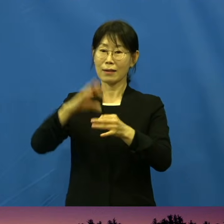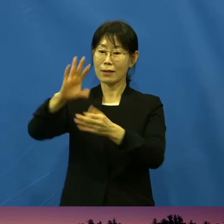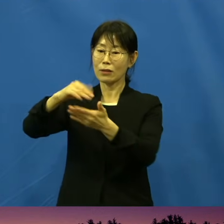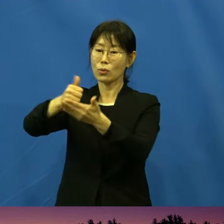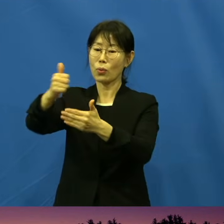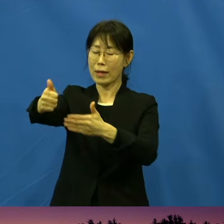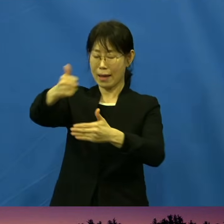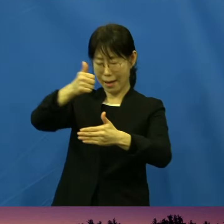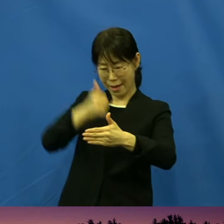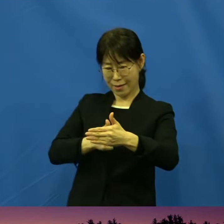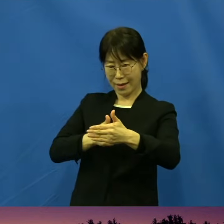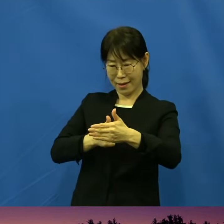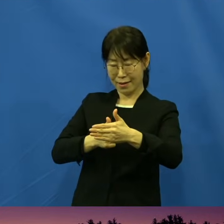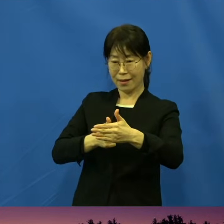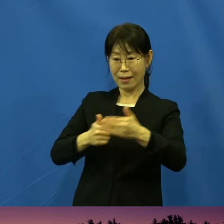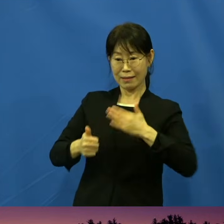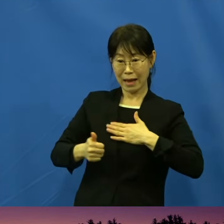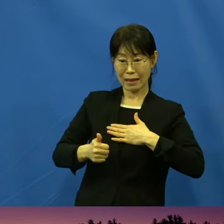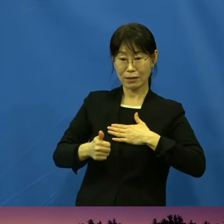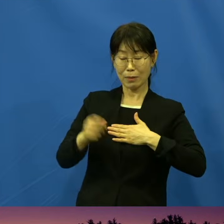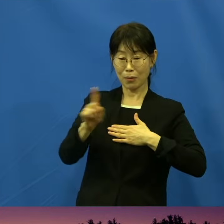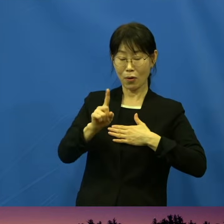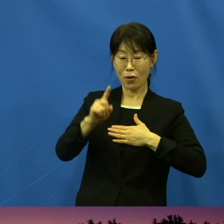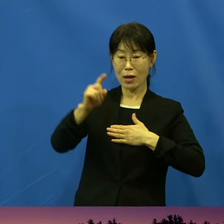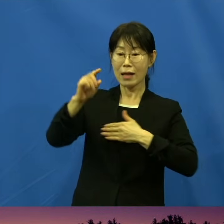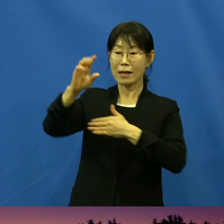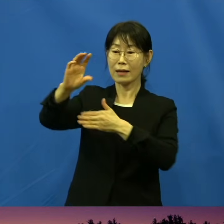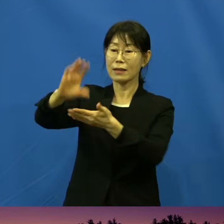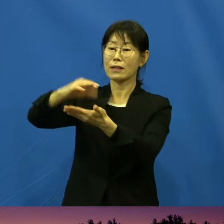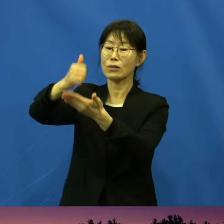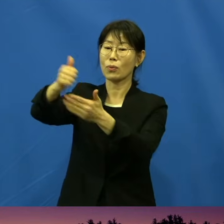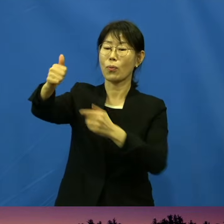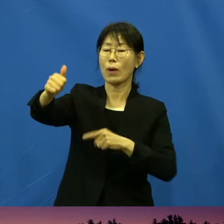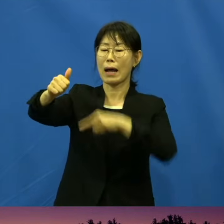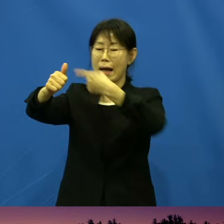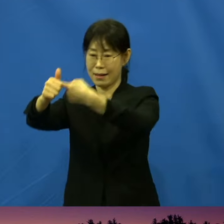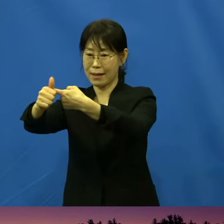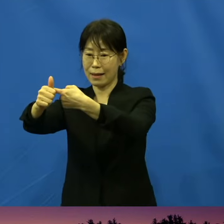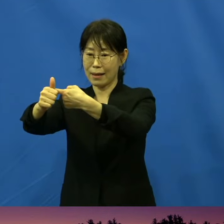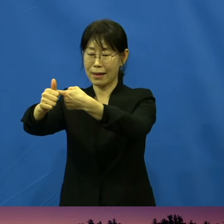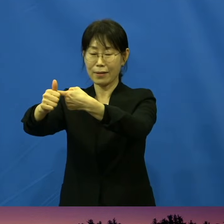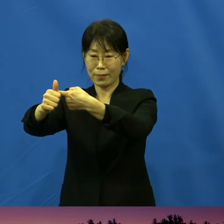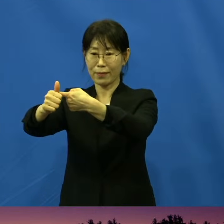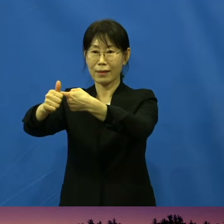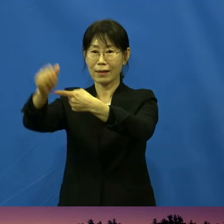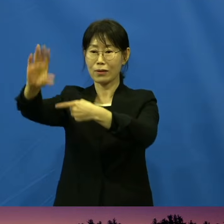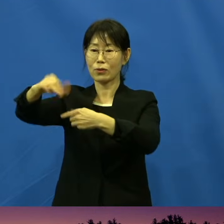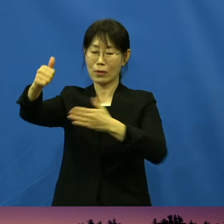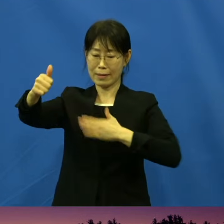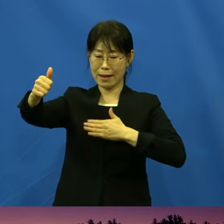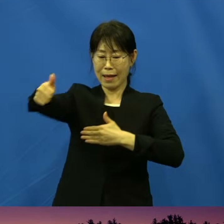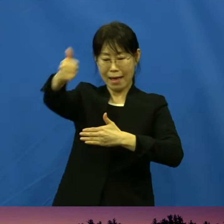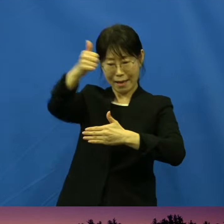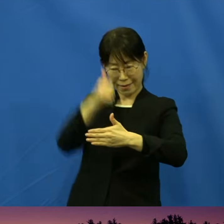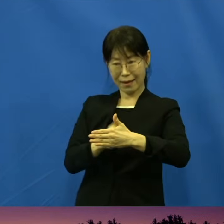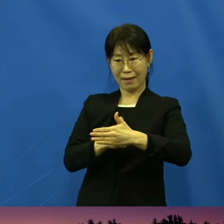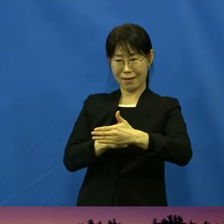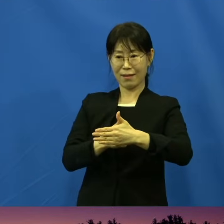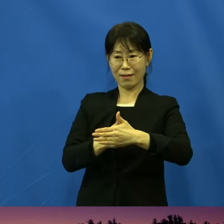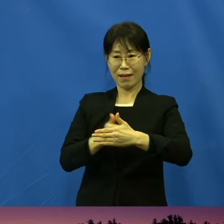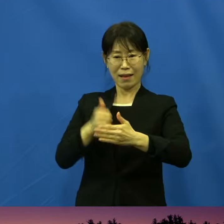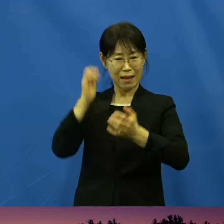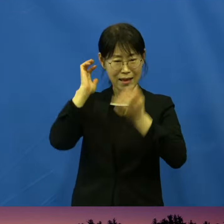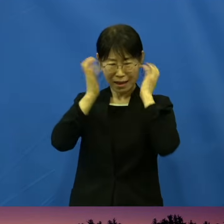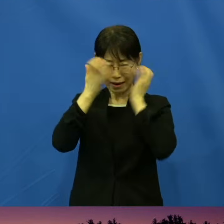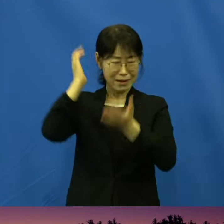가신다. 그리스도가 우리의 밖에 계시는 게 아니고 우리 안에 들어오셨다. 여기서 우리가 헷갈리면 안